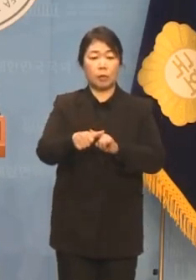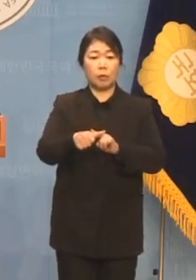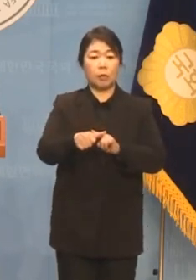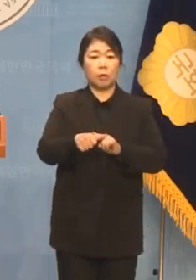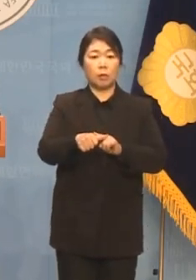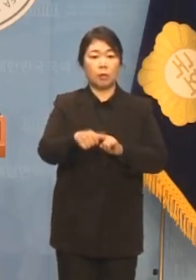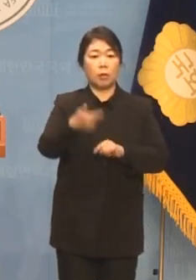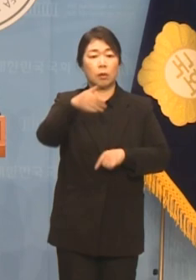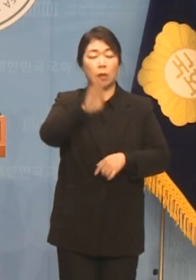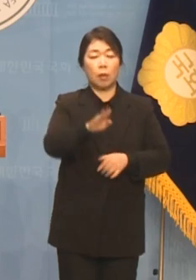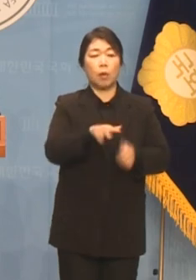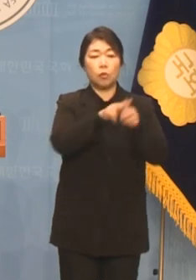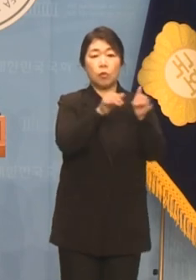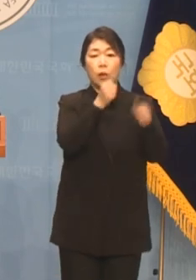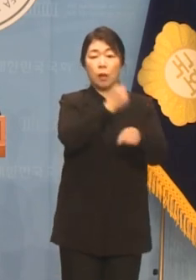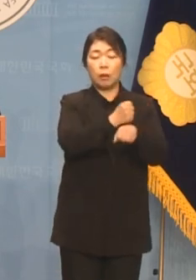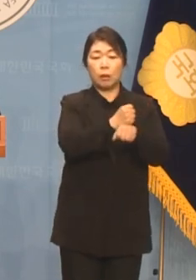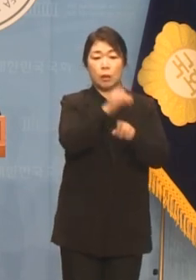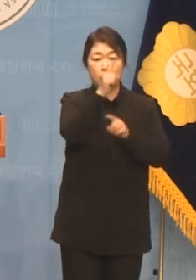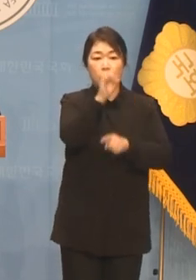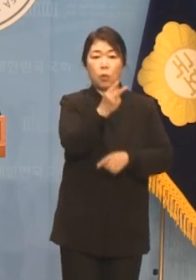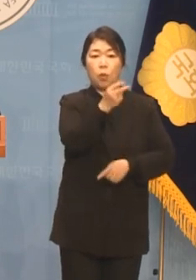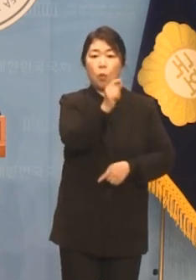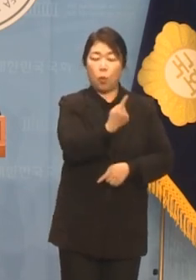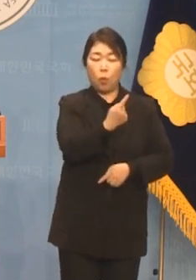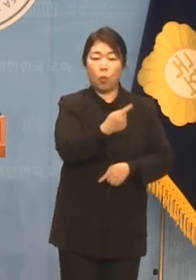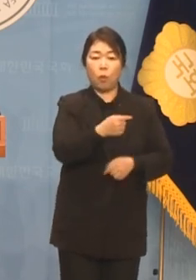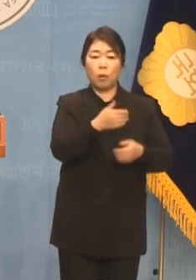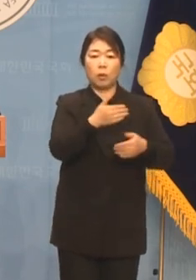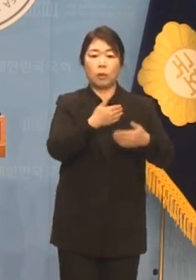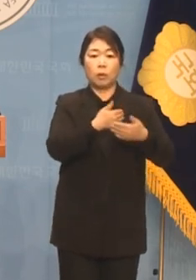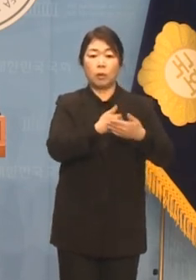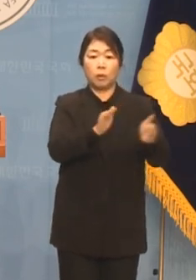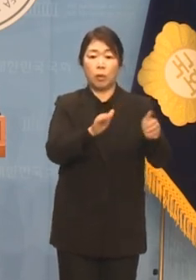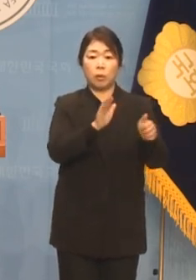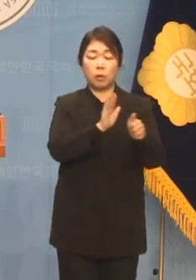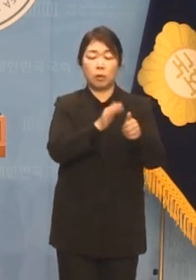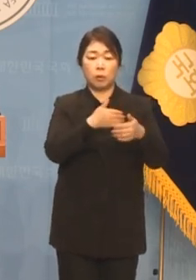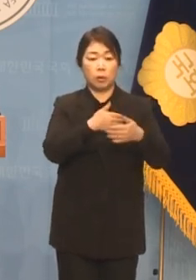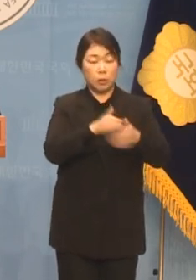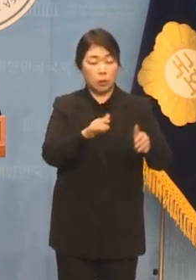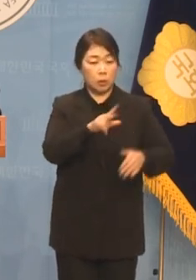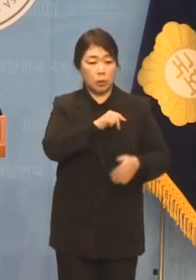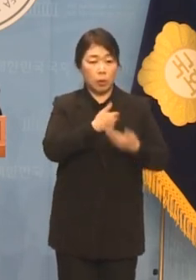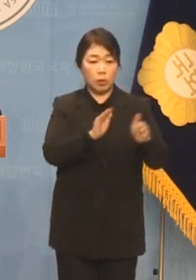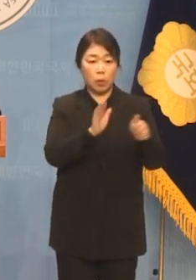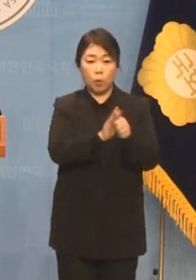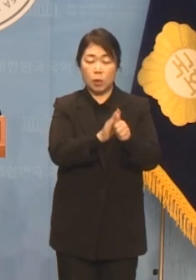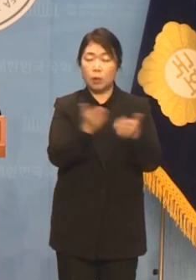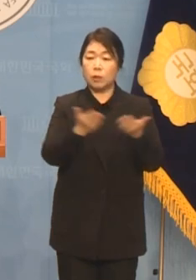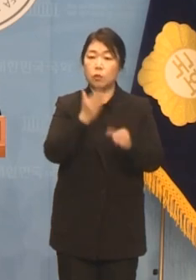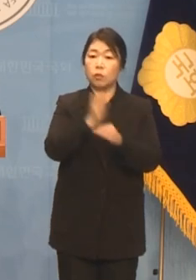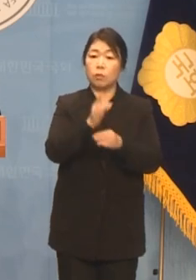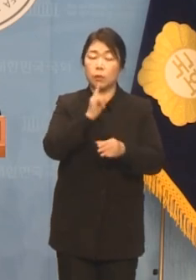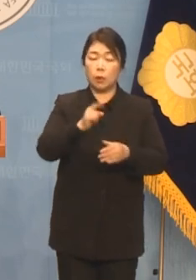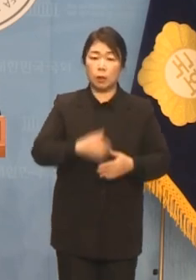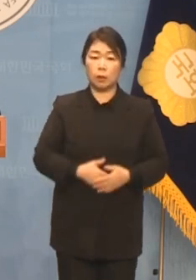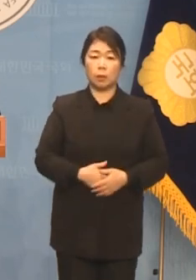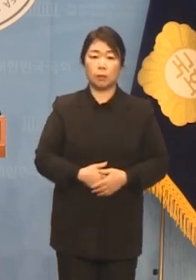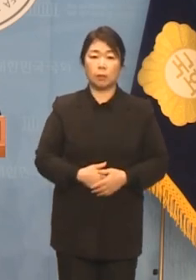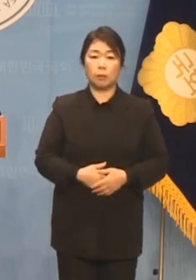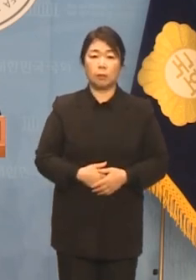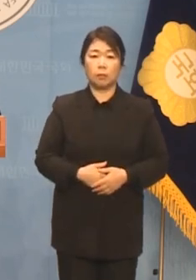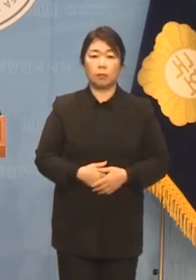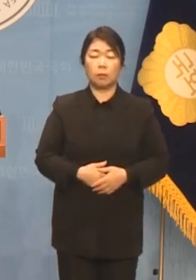출마한 국민의 임 이용호 후보의 의원실 보좌진으로 일하고 있다고 합니다 이성은 서대문구 구청장의